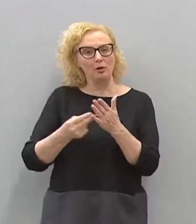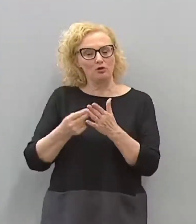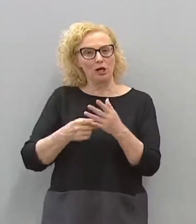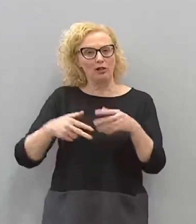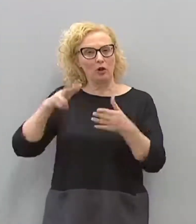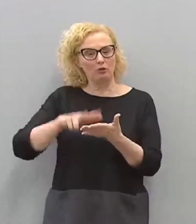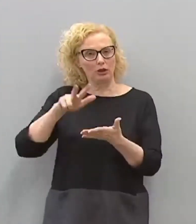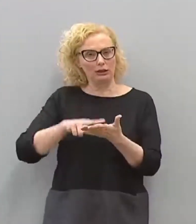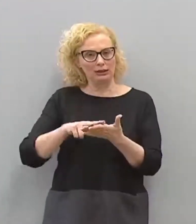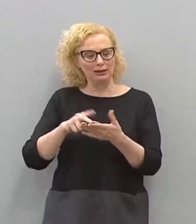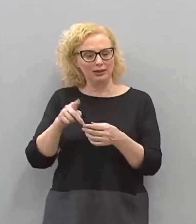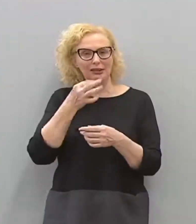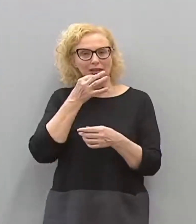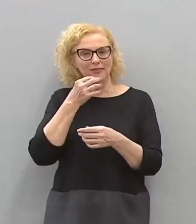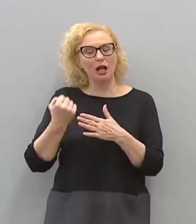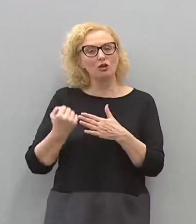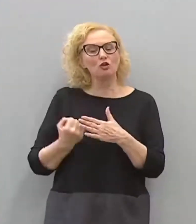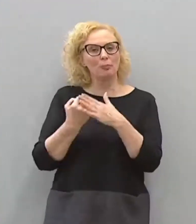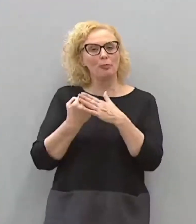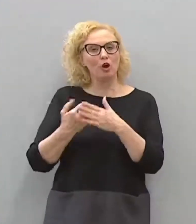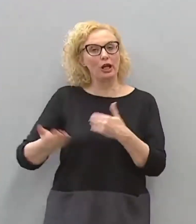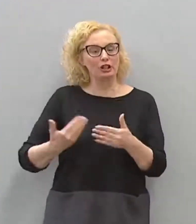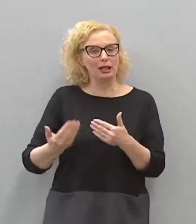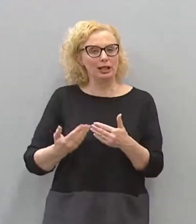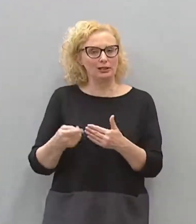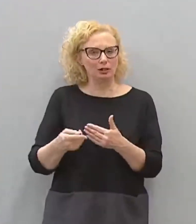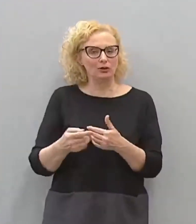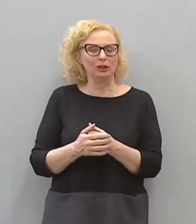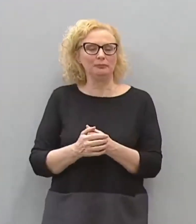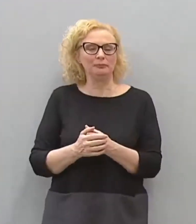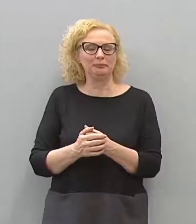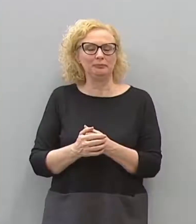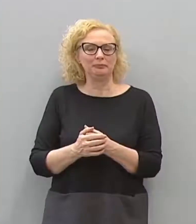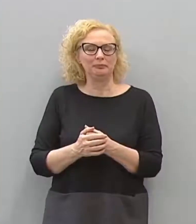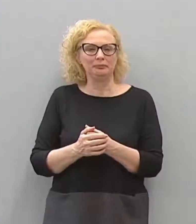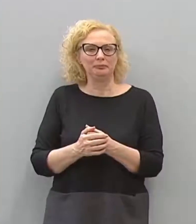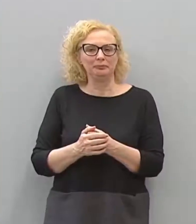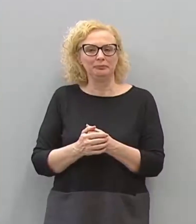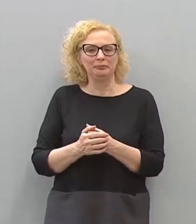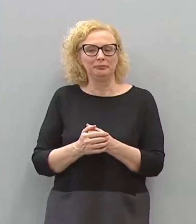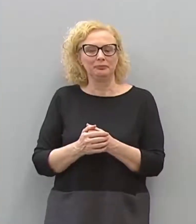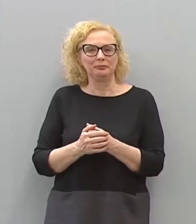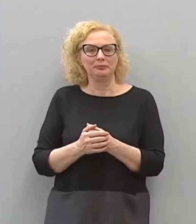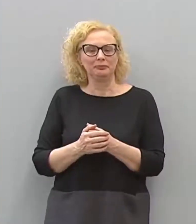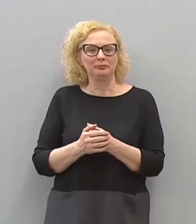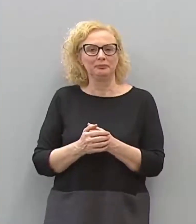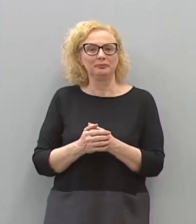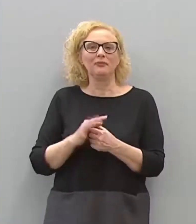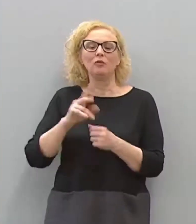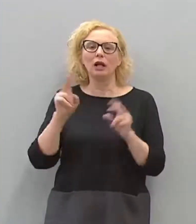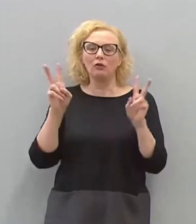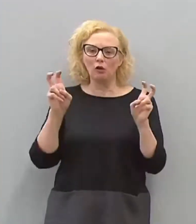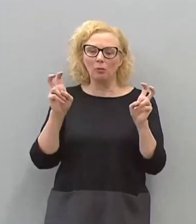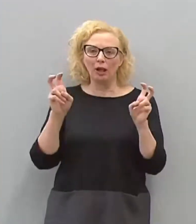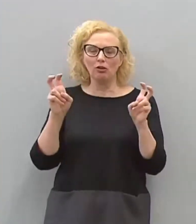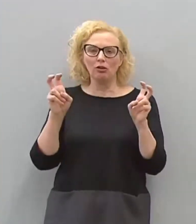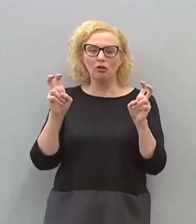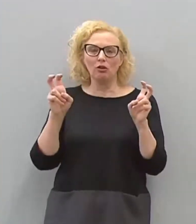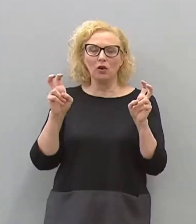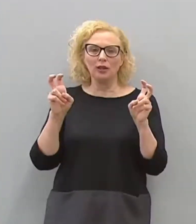un'attività di supporto e di accelerazione nei confronti di questa infrastrutturazione altro tema che